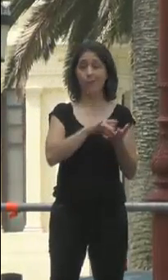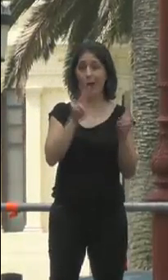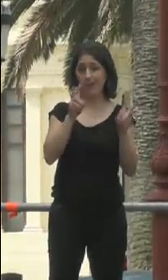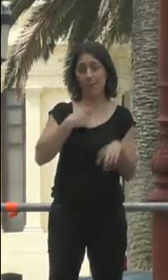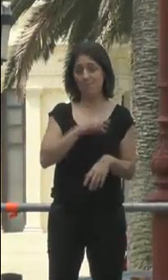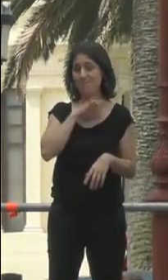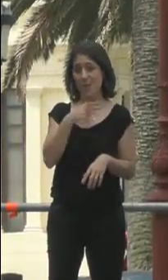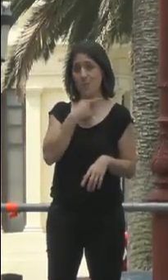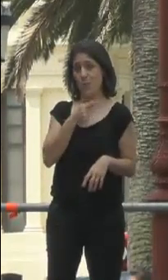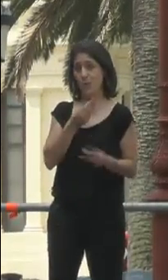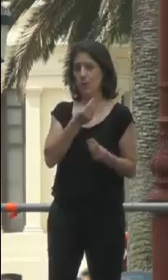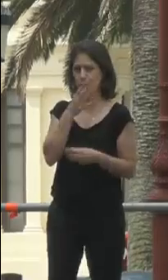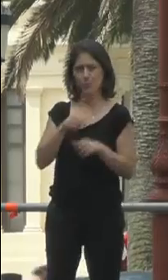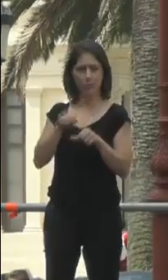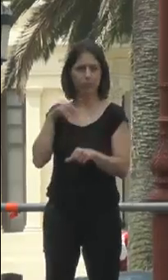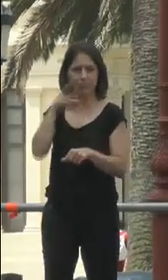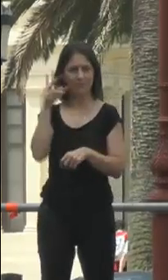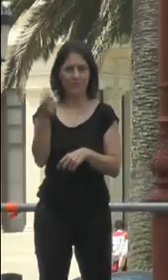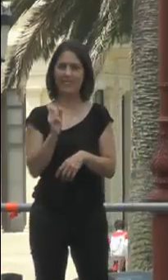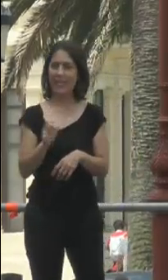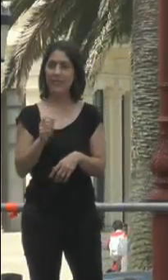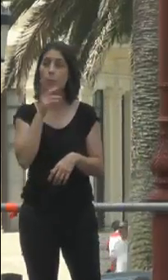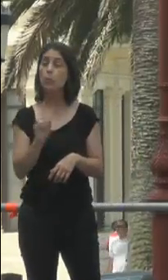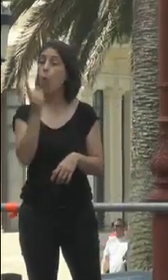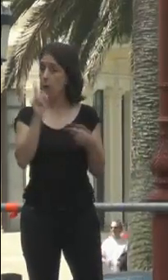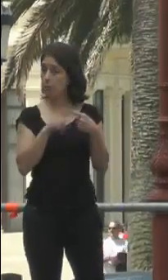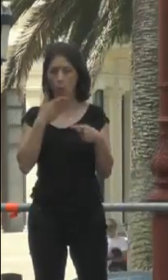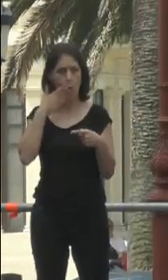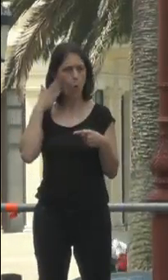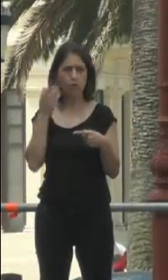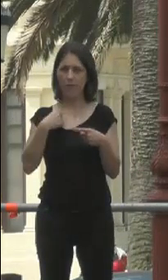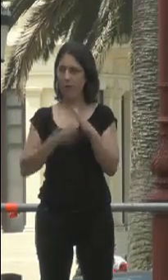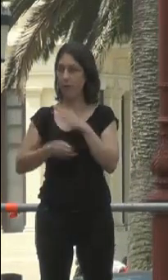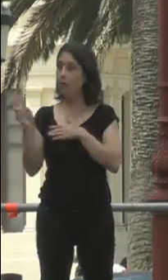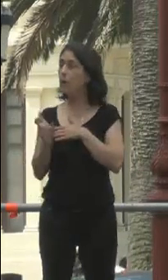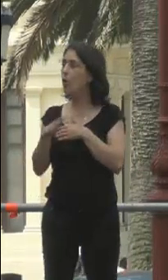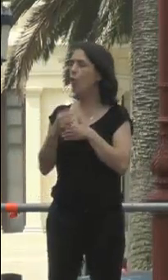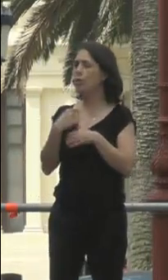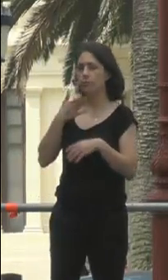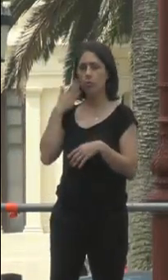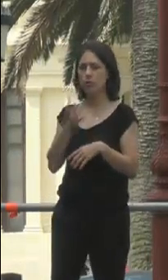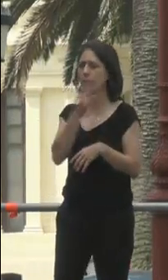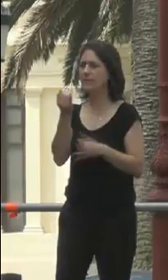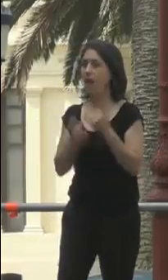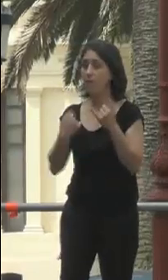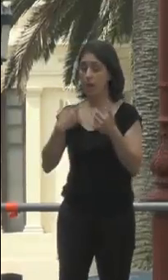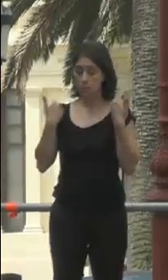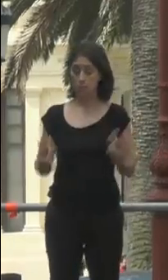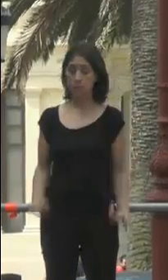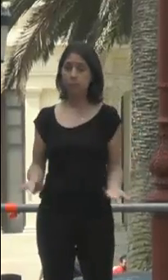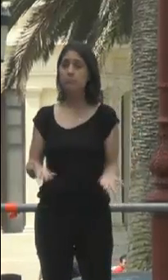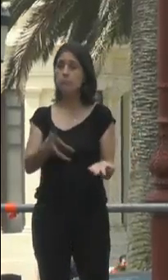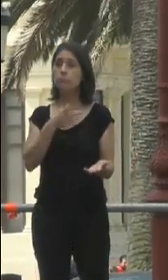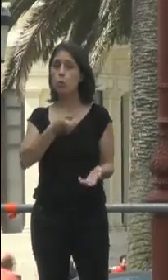teredes escoitado noutras ocasións, unha porque me sinto moi orgullosa da miña orixe e dúas porque explica a persoa que son e que fago